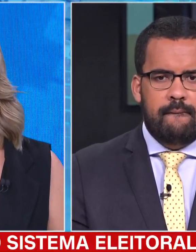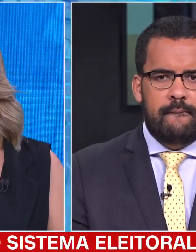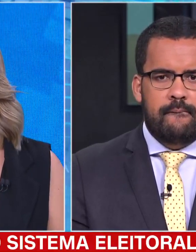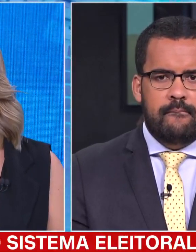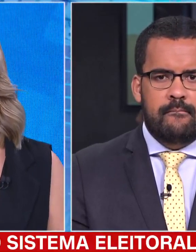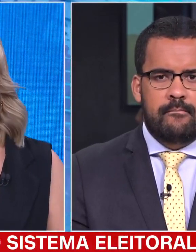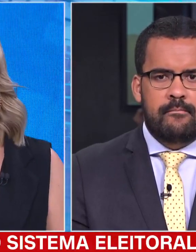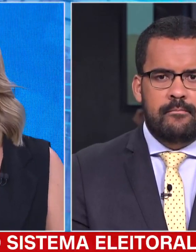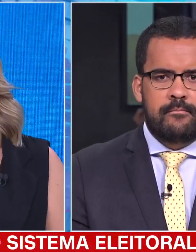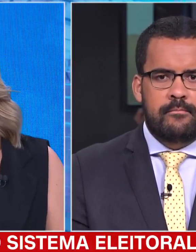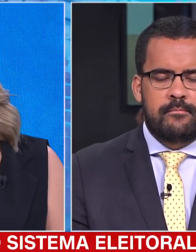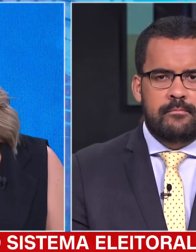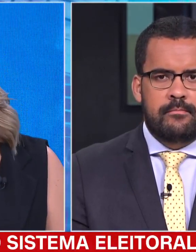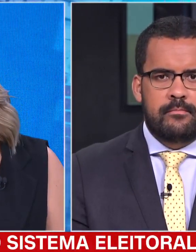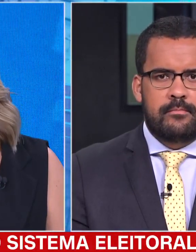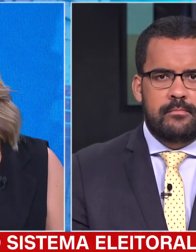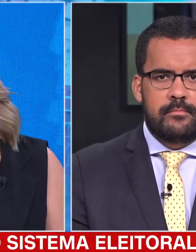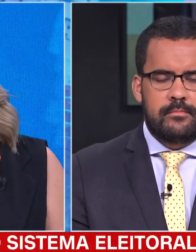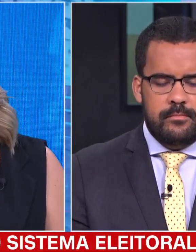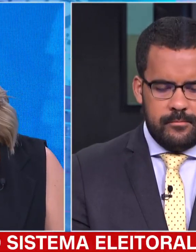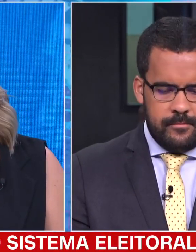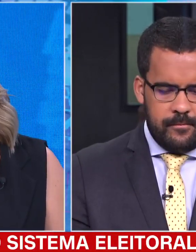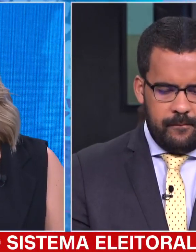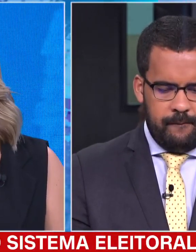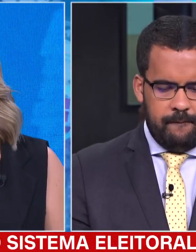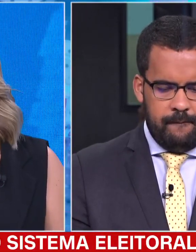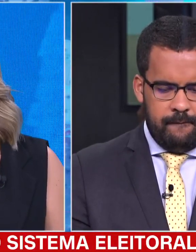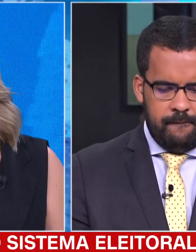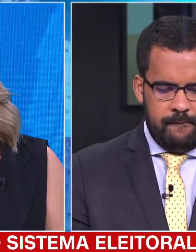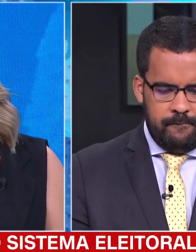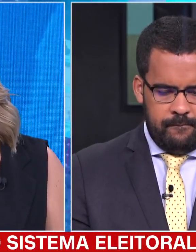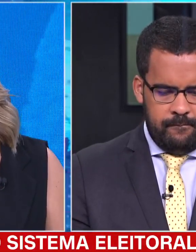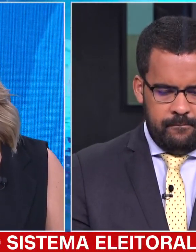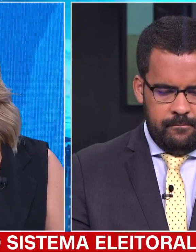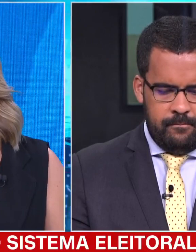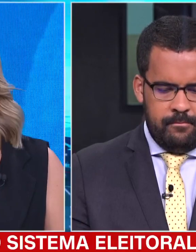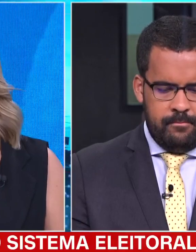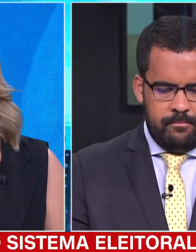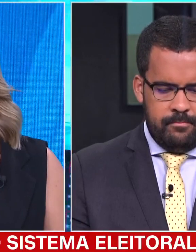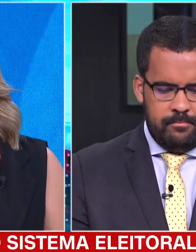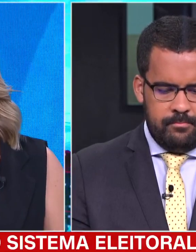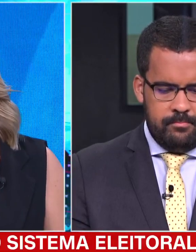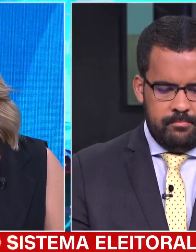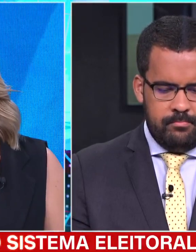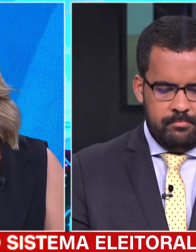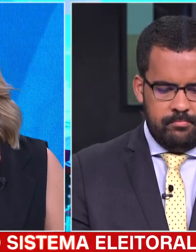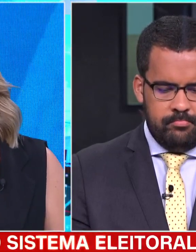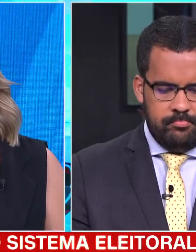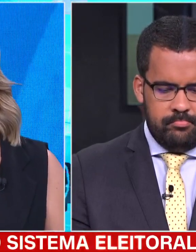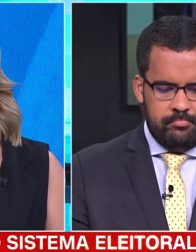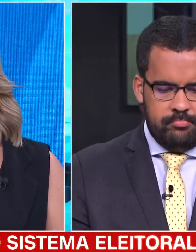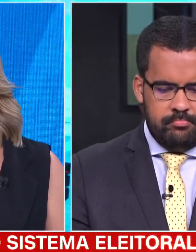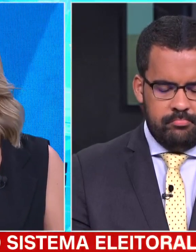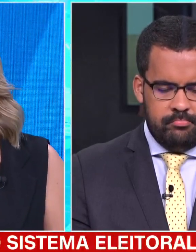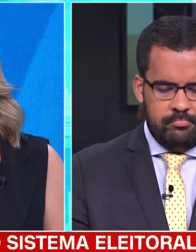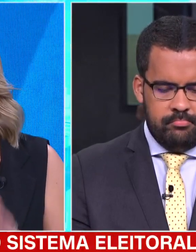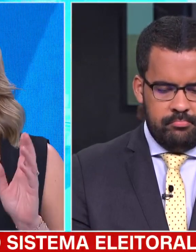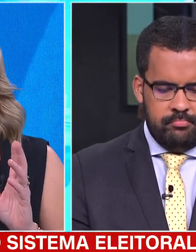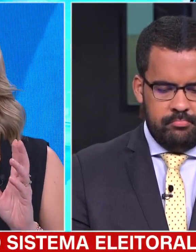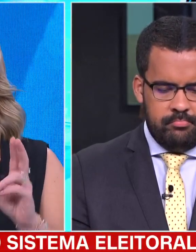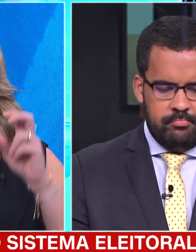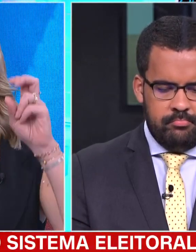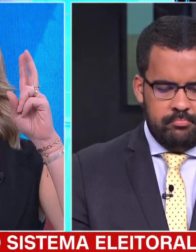representante de Augusto Aras encerrou-se com a admissão de que tais provas não tinham sido obtidas